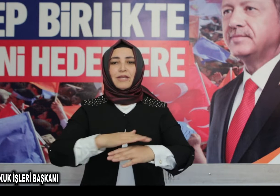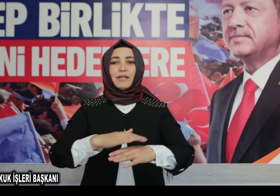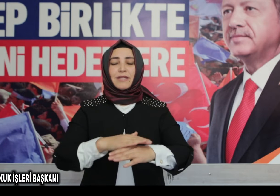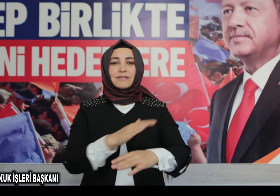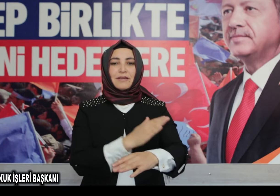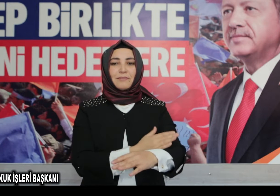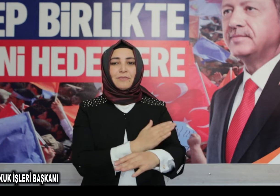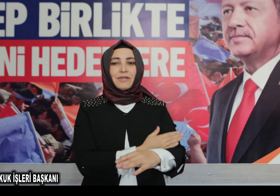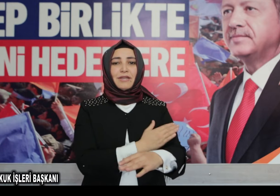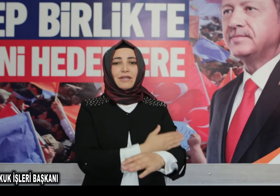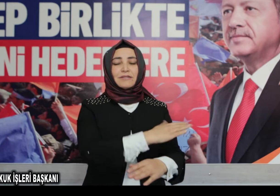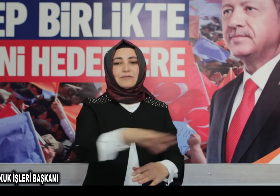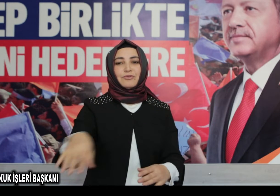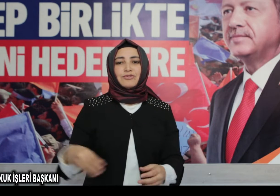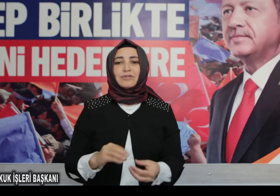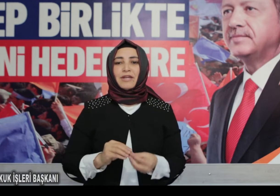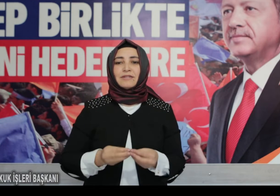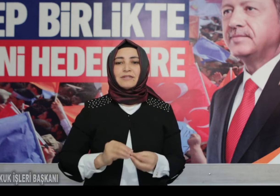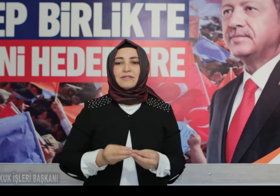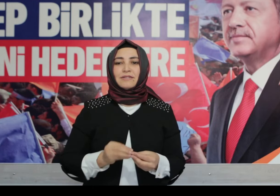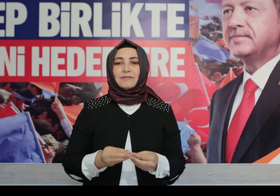millet, memleket, bütün derdi.